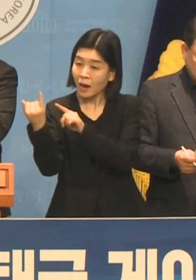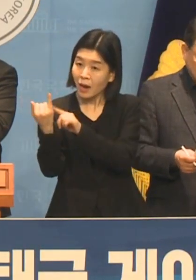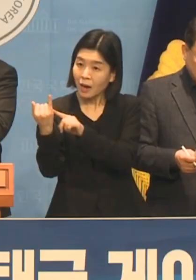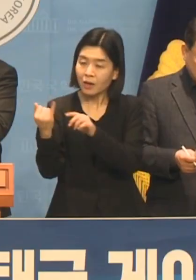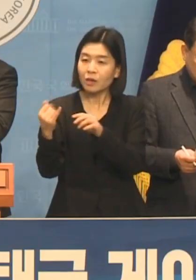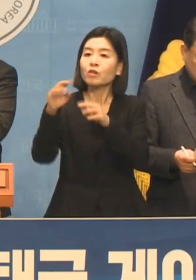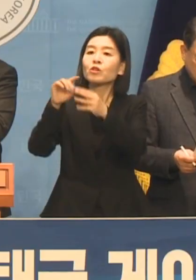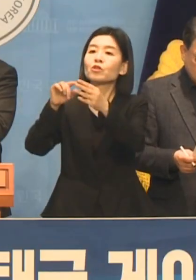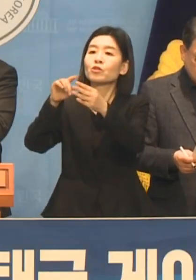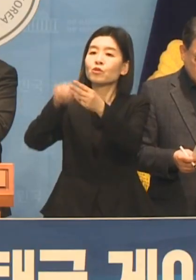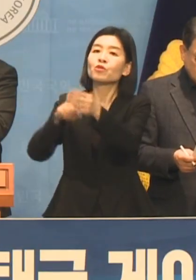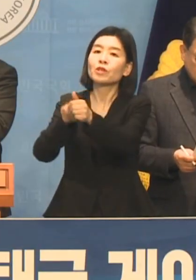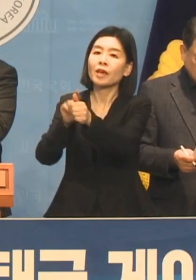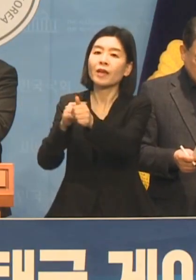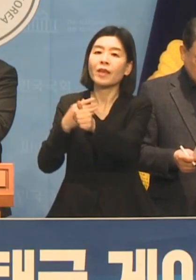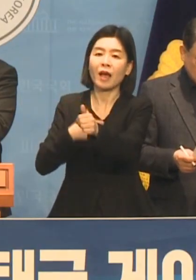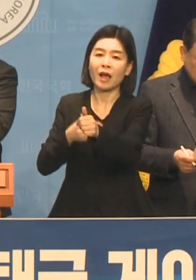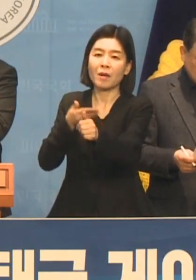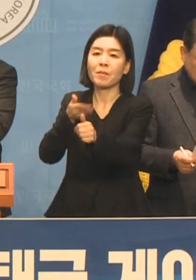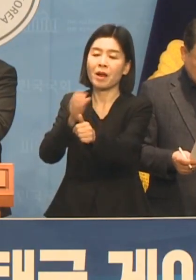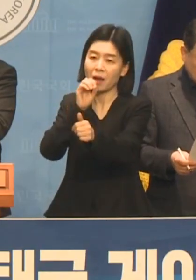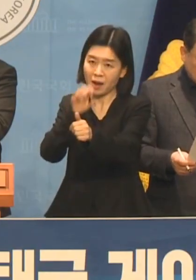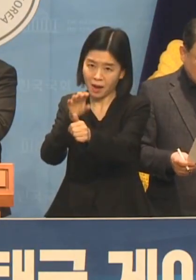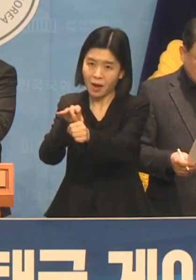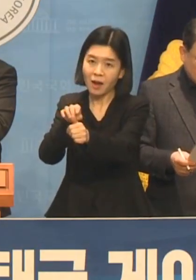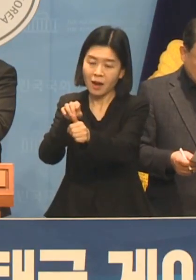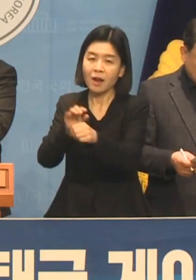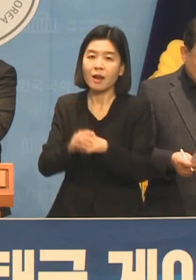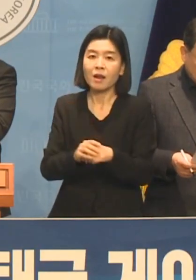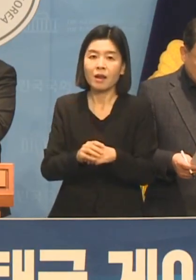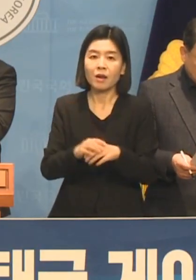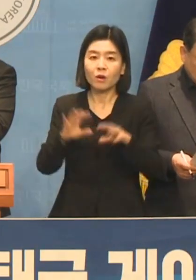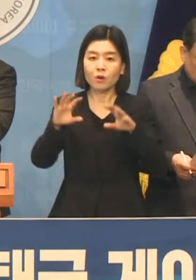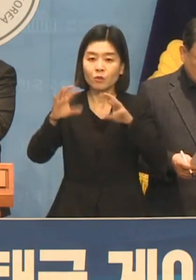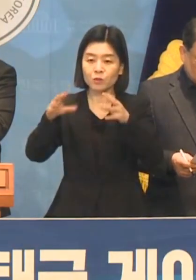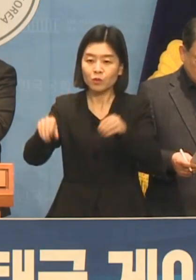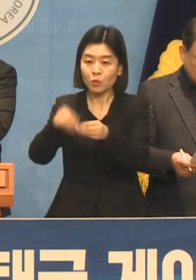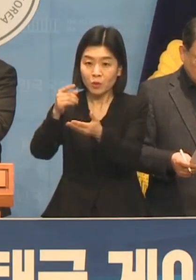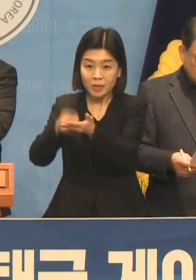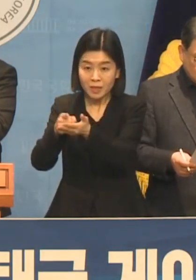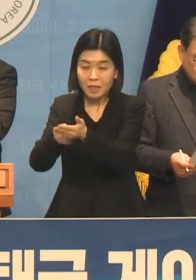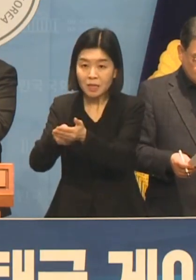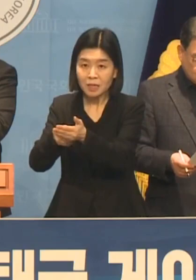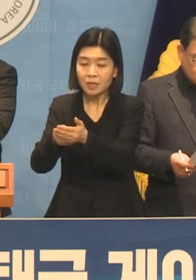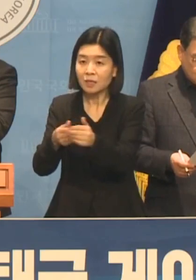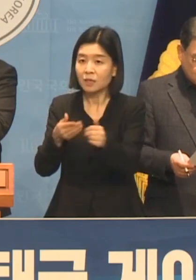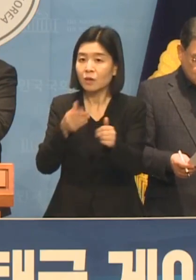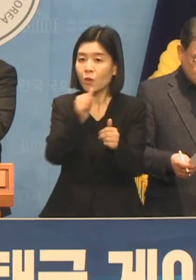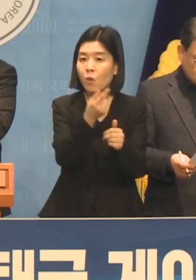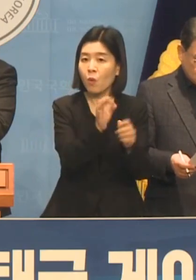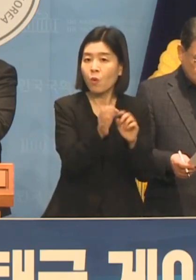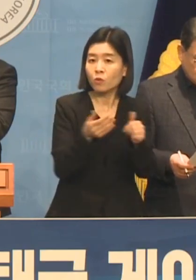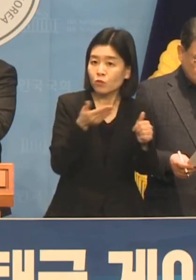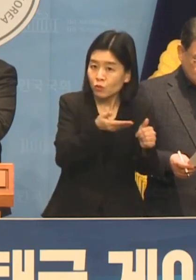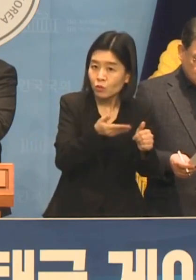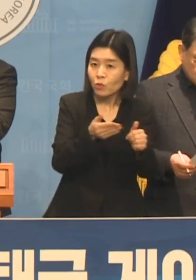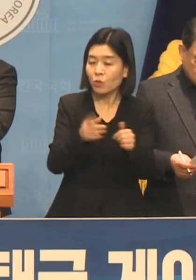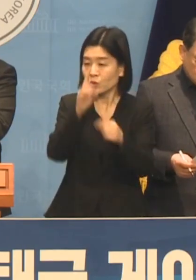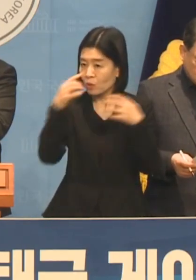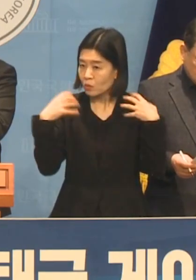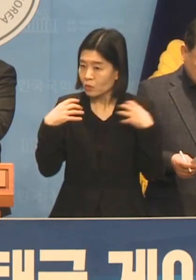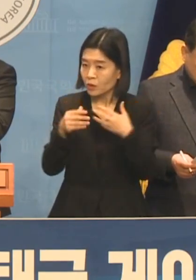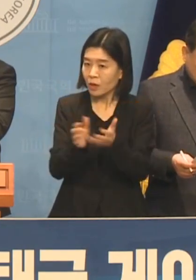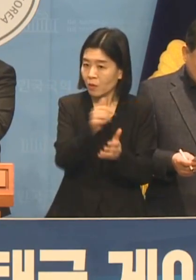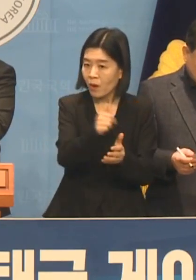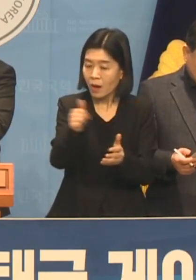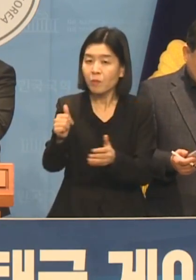윤석열이한테 내 한동훈이 없애줄 테니까 나 국무총리 주고 내각의 장관들